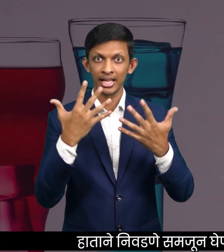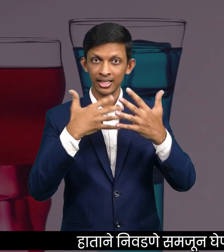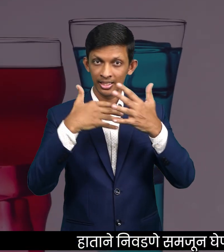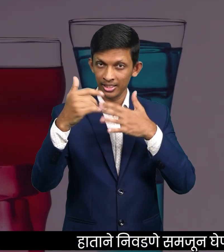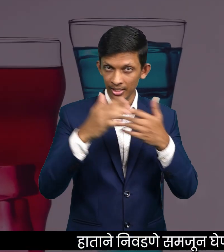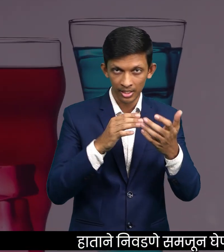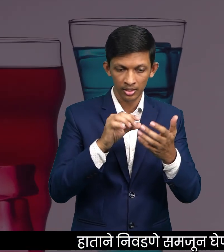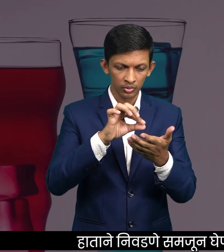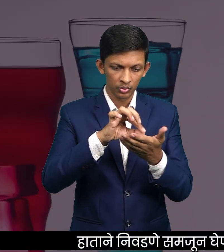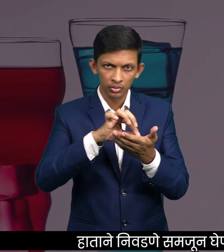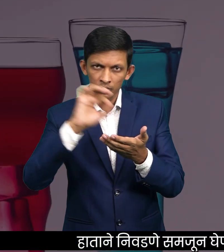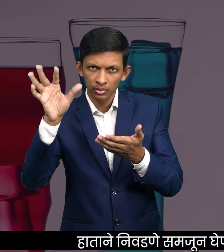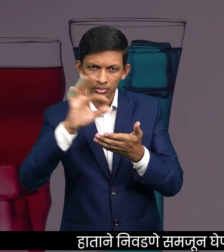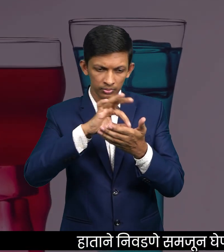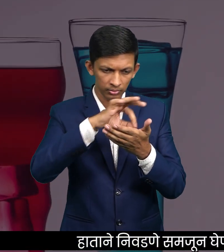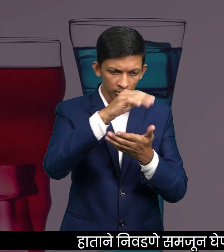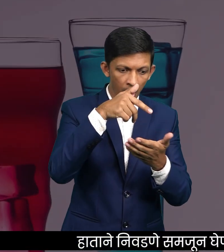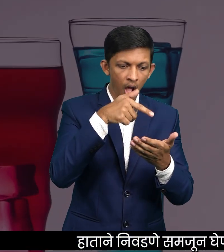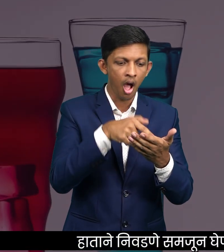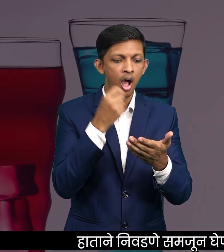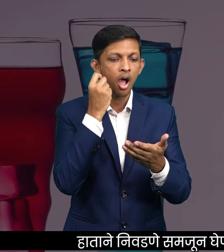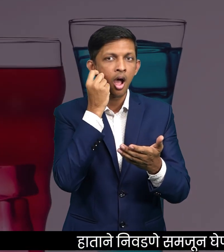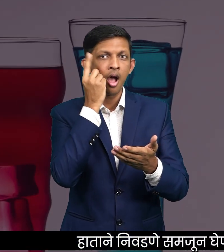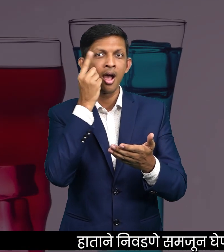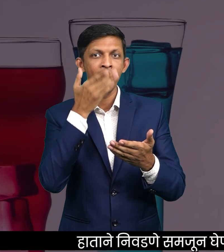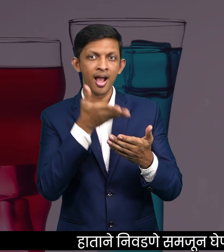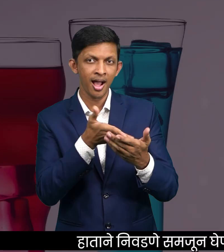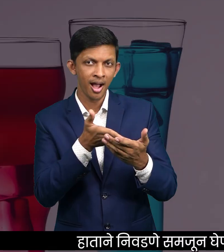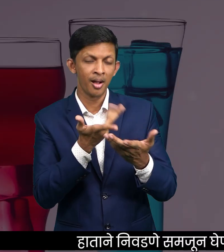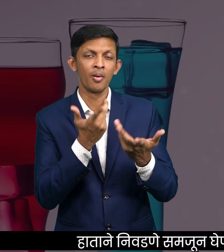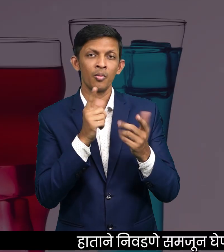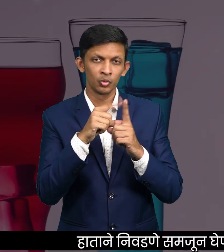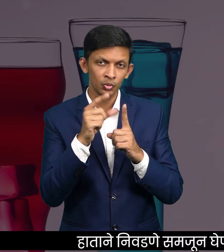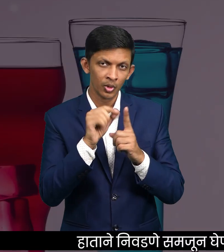हाताने निवडणे समजून घेण्यासाठी आपण एक कृती करूया.